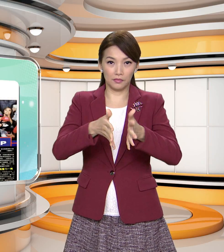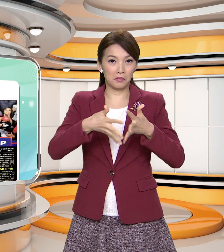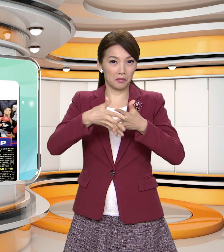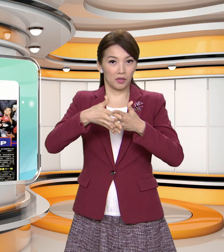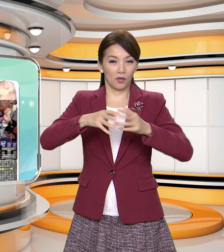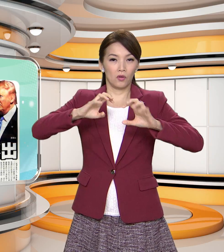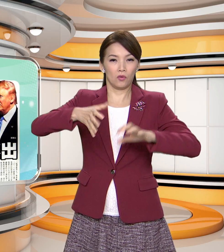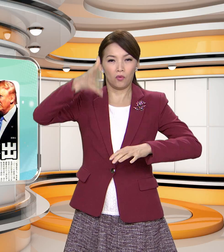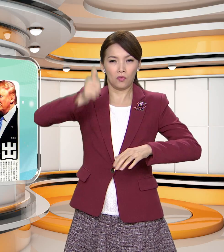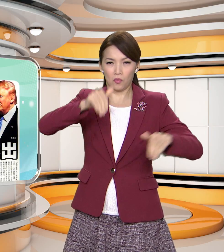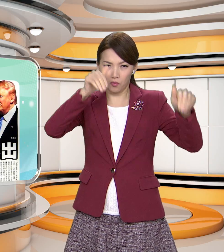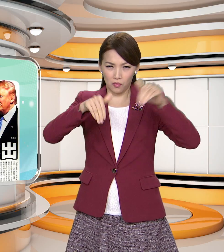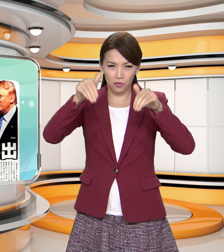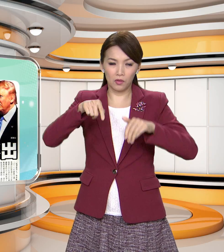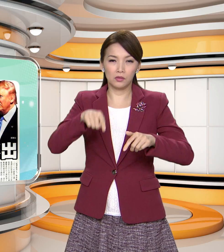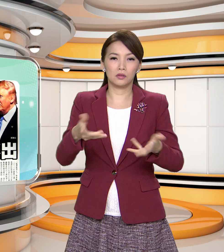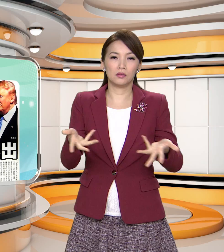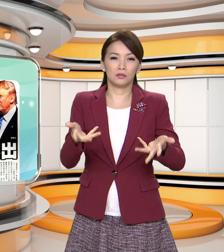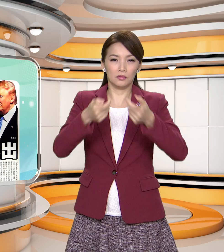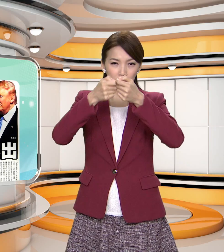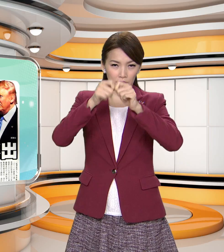国总统大选的相关报道。